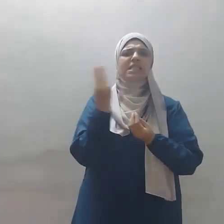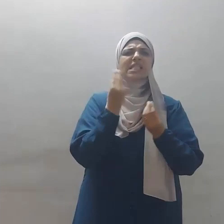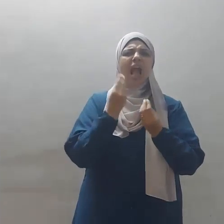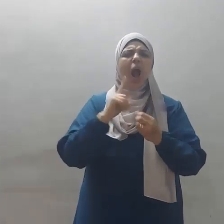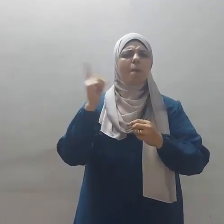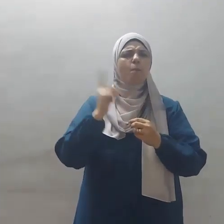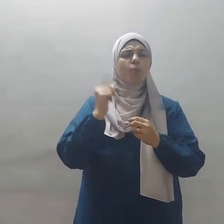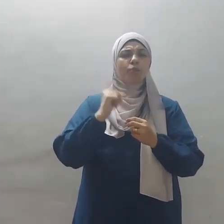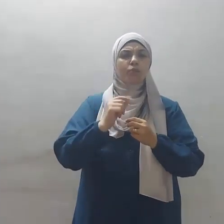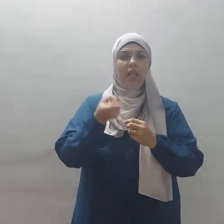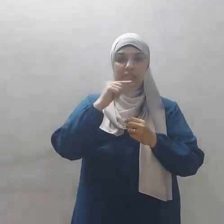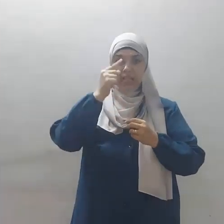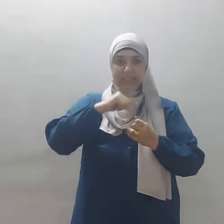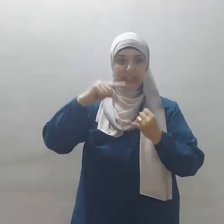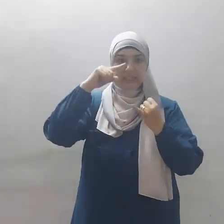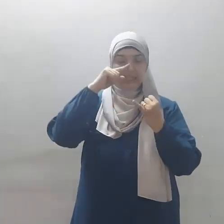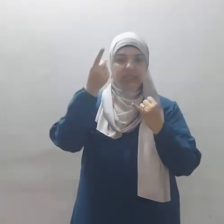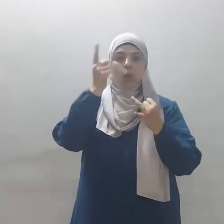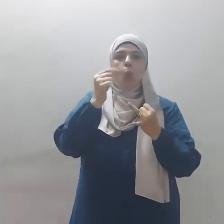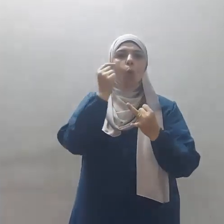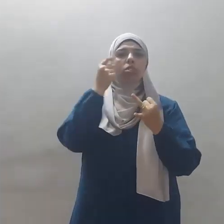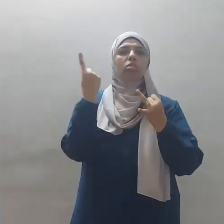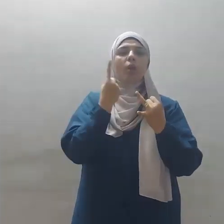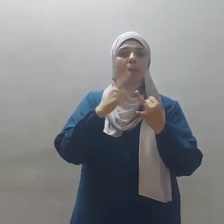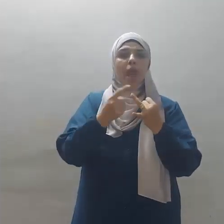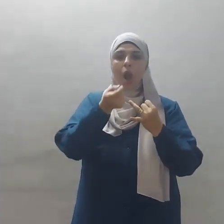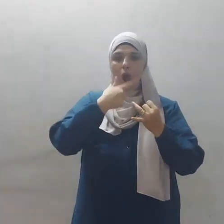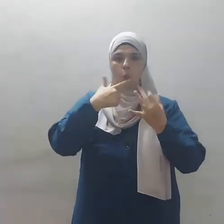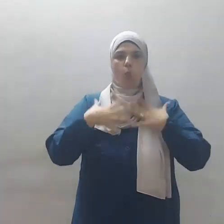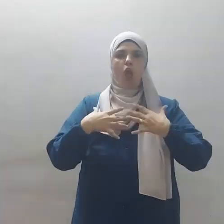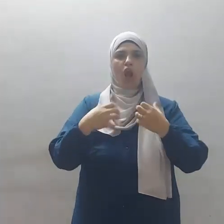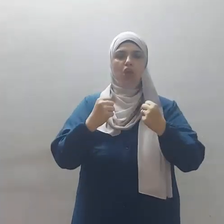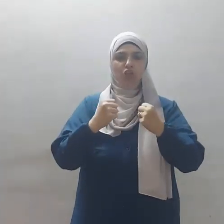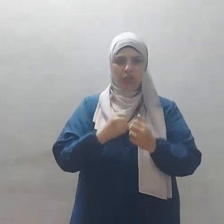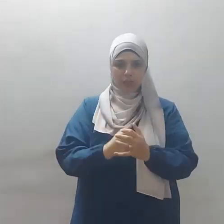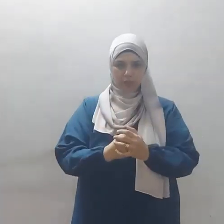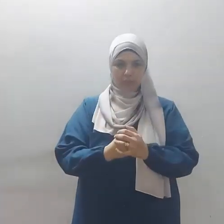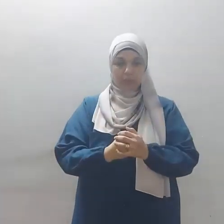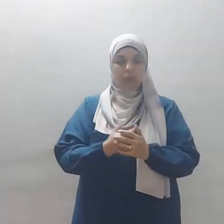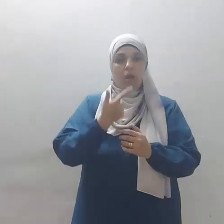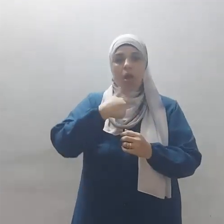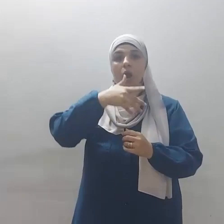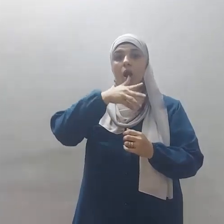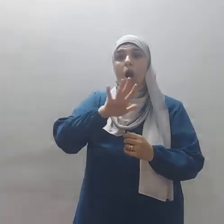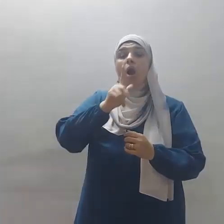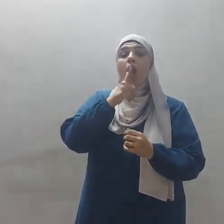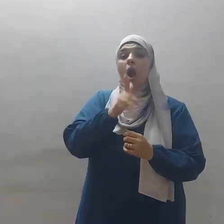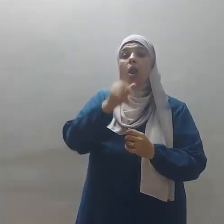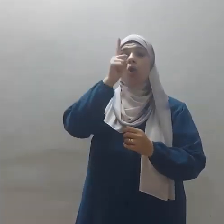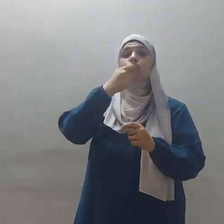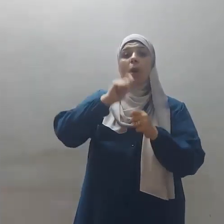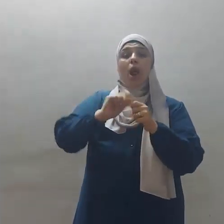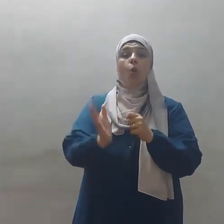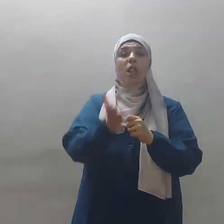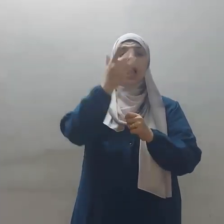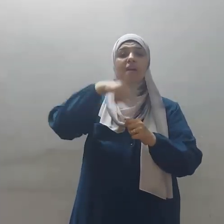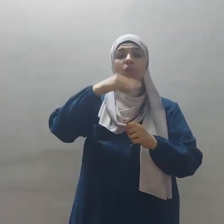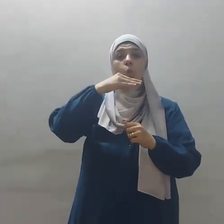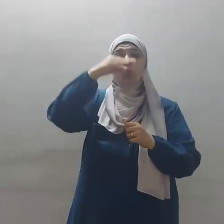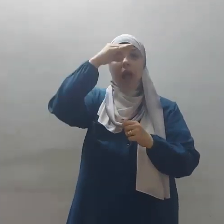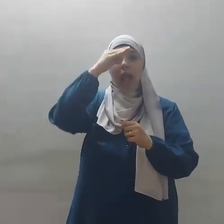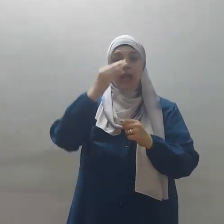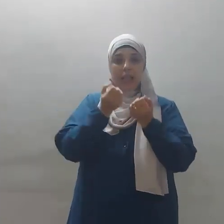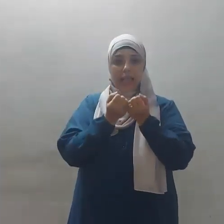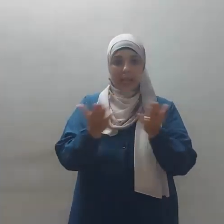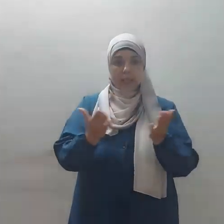السياحيه الدينيه والطبيعيه والعلاج فقد اقسم الحق سبحانه وتعالى في كتابه